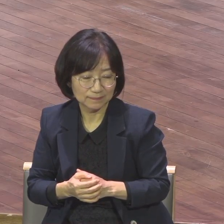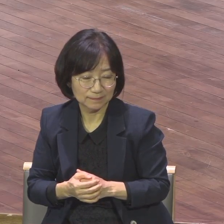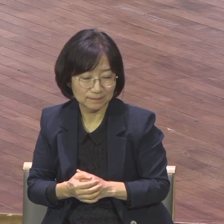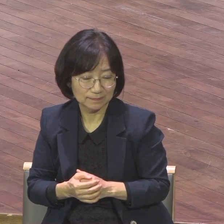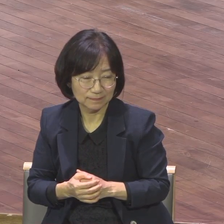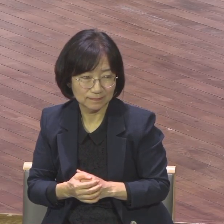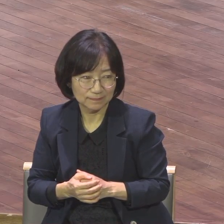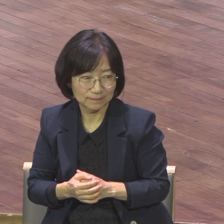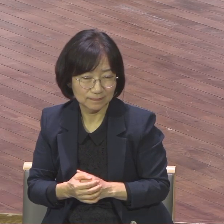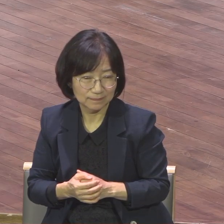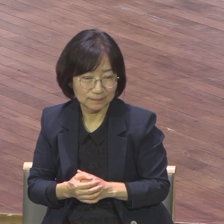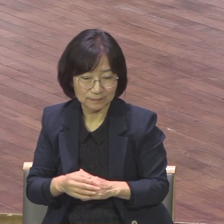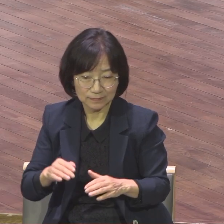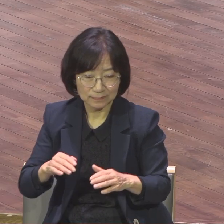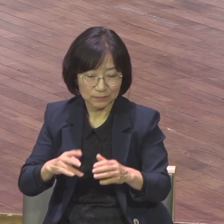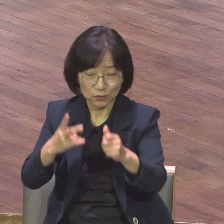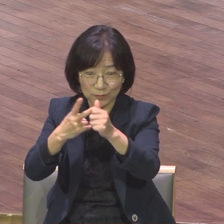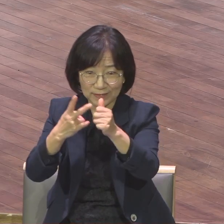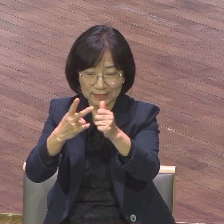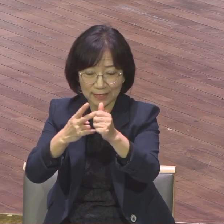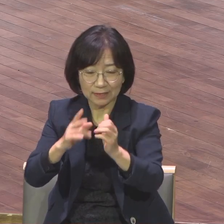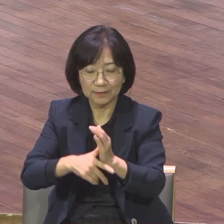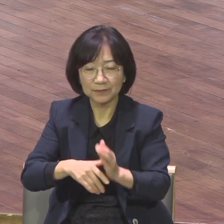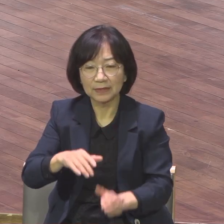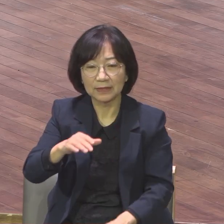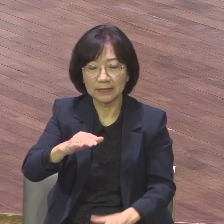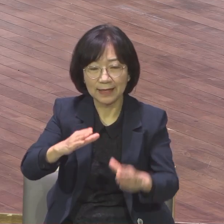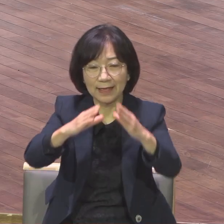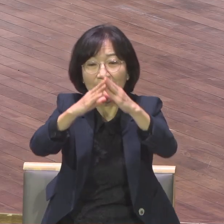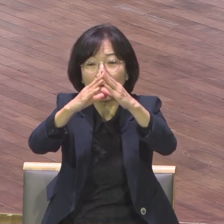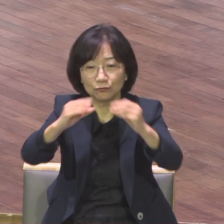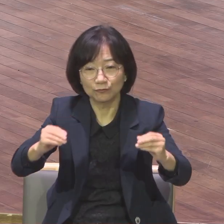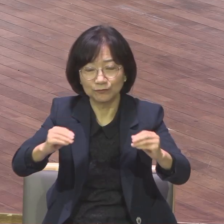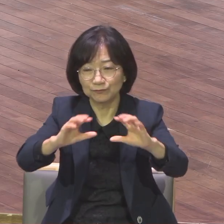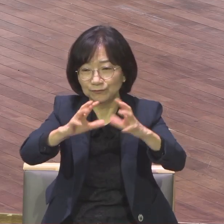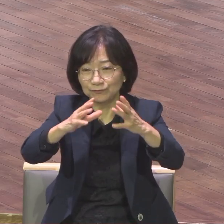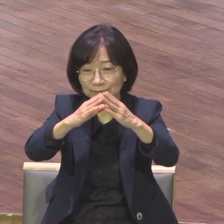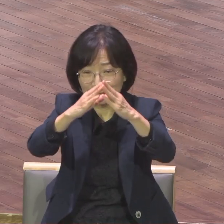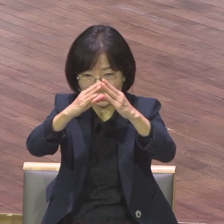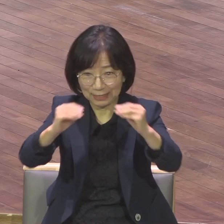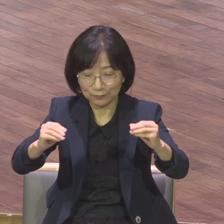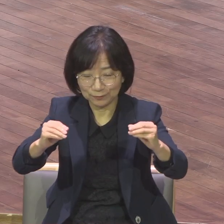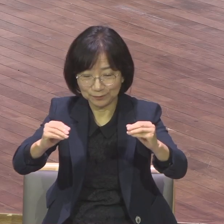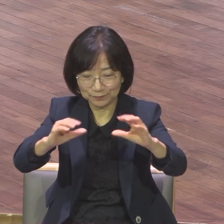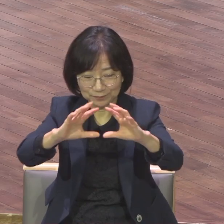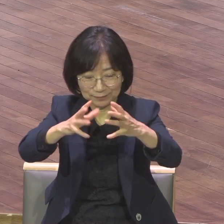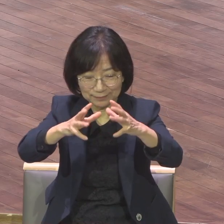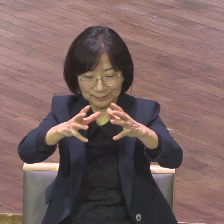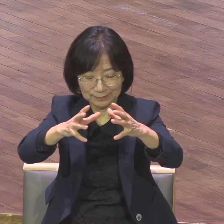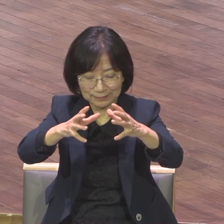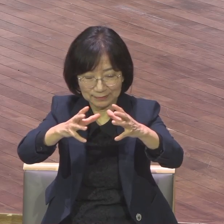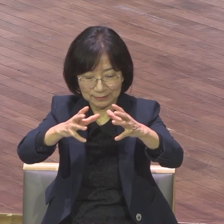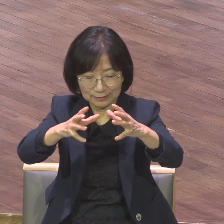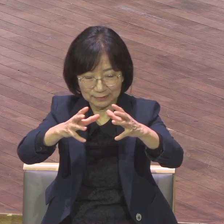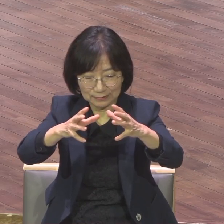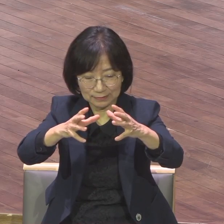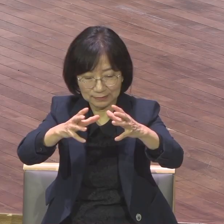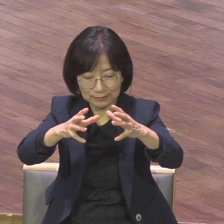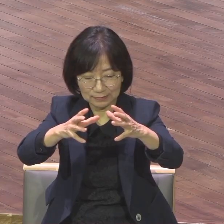이 바벨론이 아니고 애굽 노선을 따르는, 바벨론이 아니고 애굽 노선을